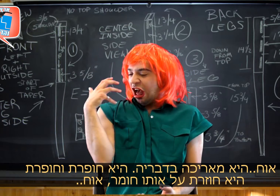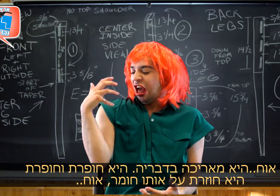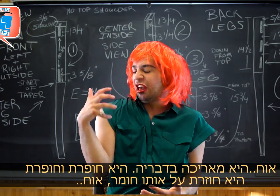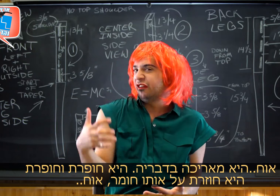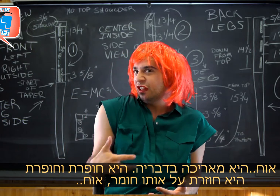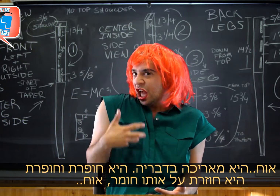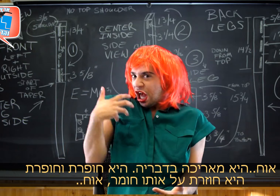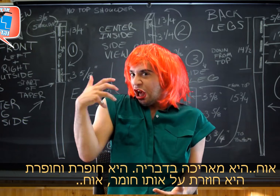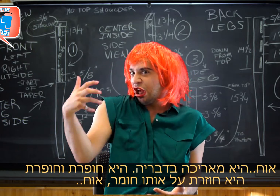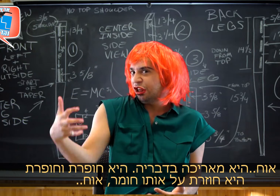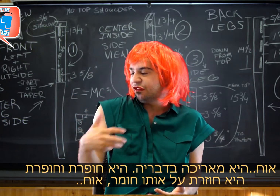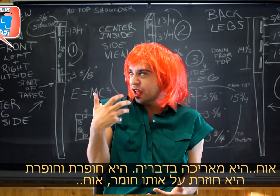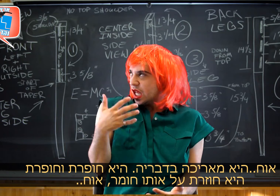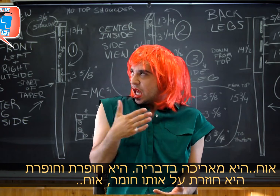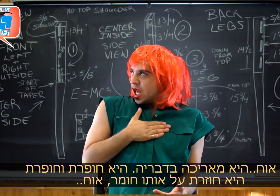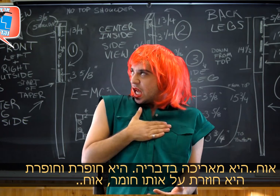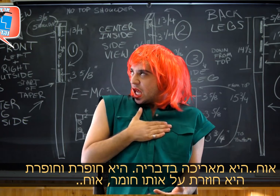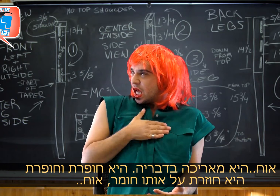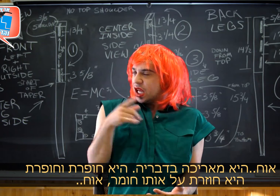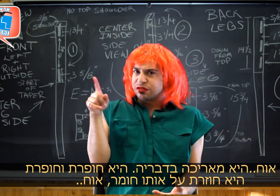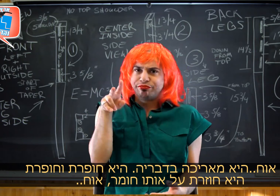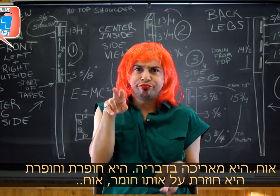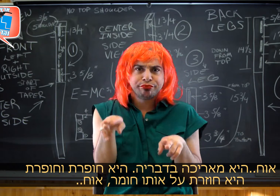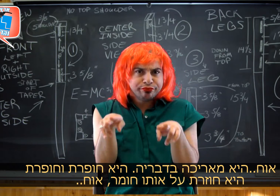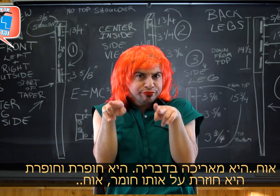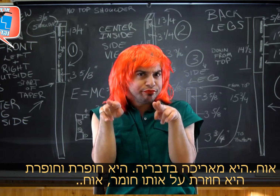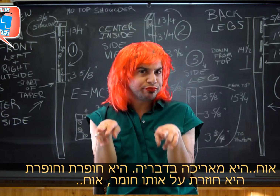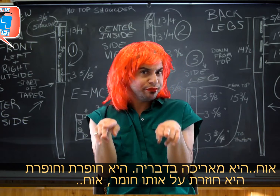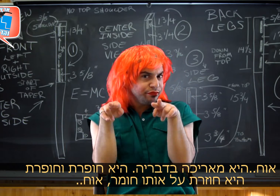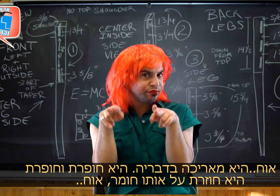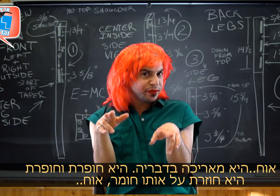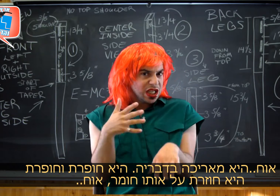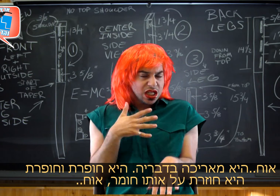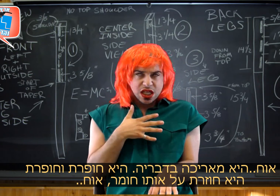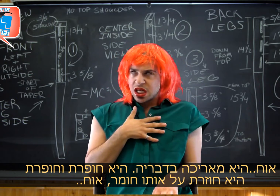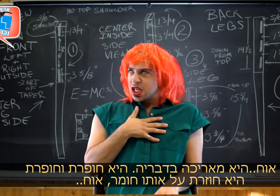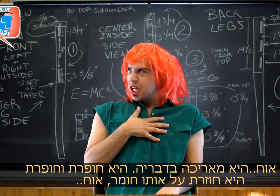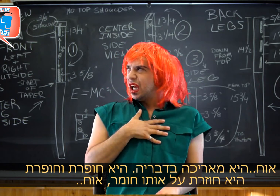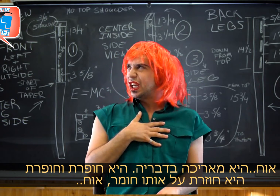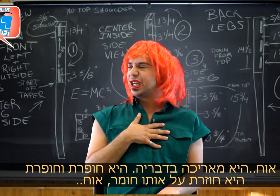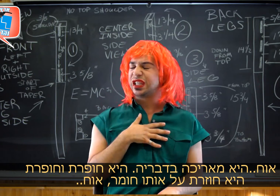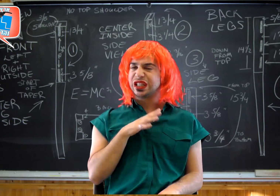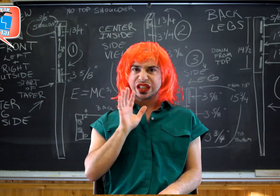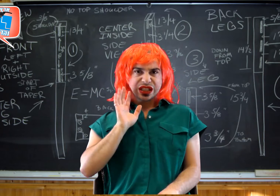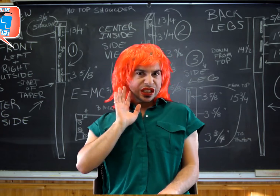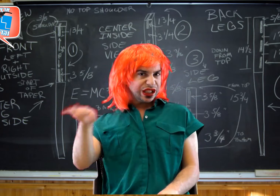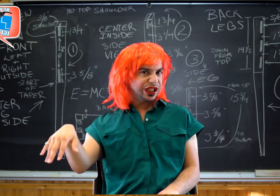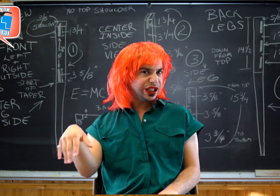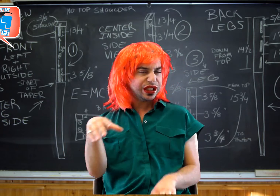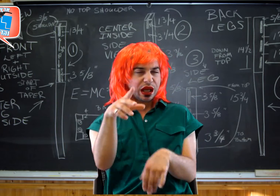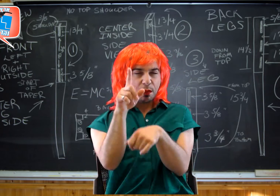היא מעריכה בדבריה, היא חופרת וחופרת, היא חוזרת על אותו חומר. אוח!